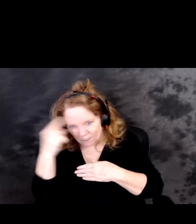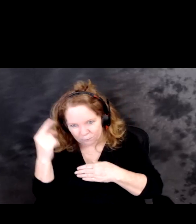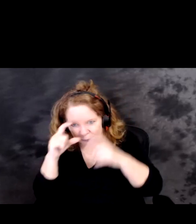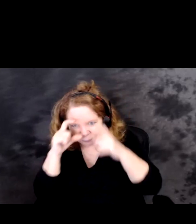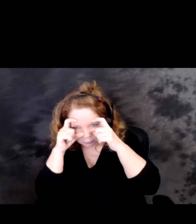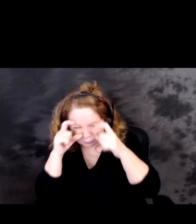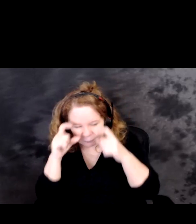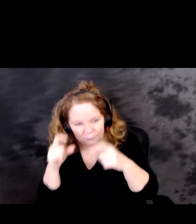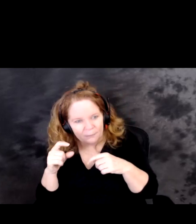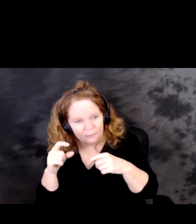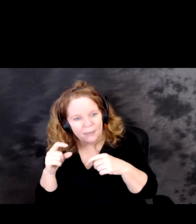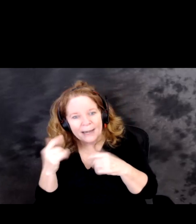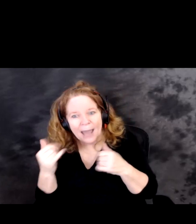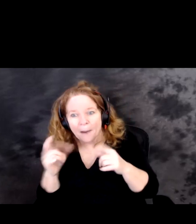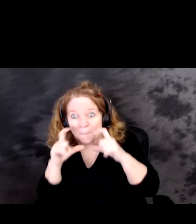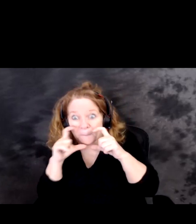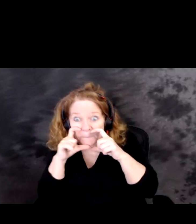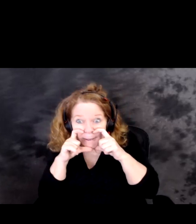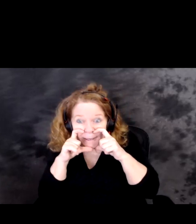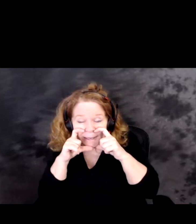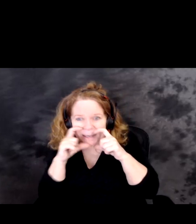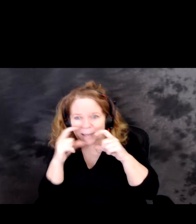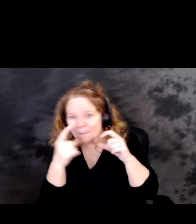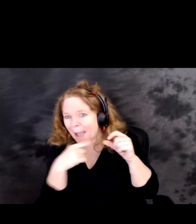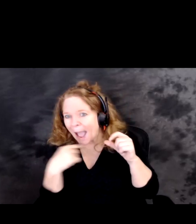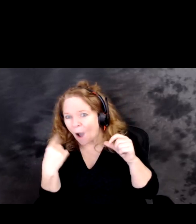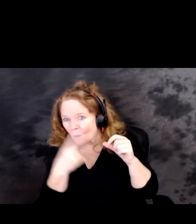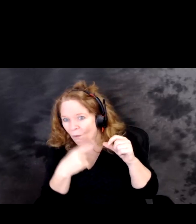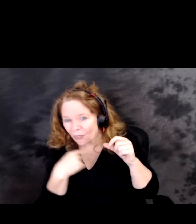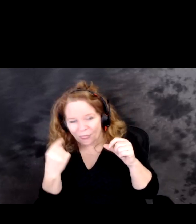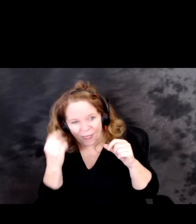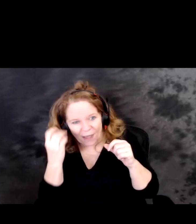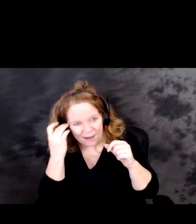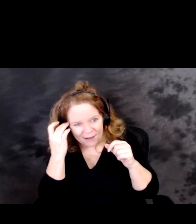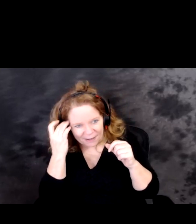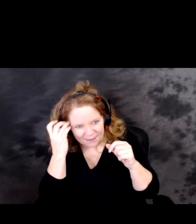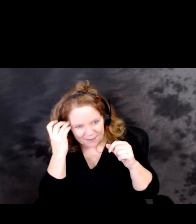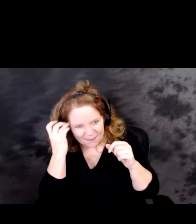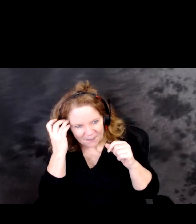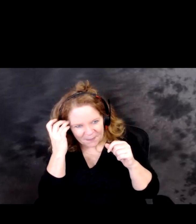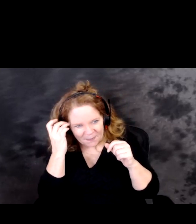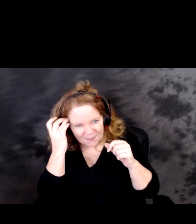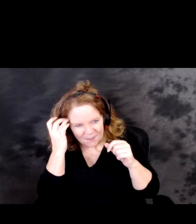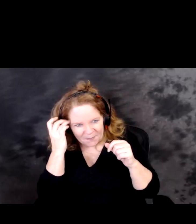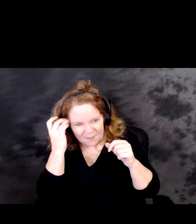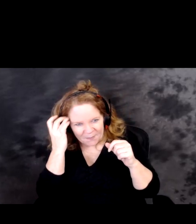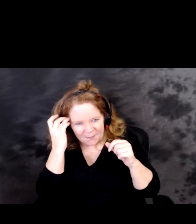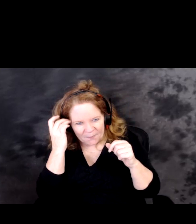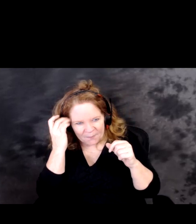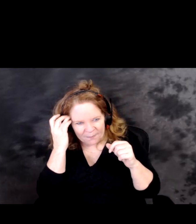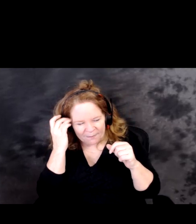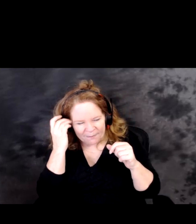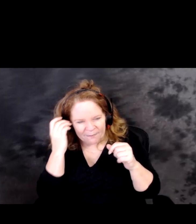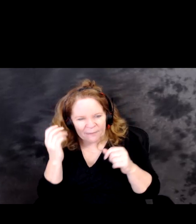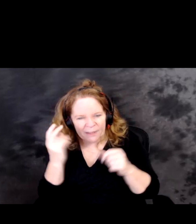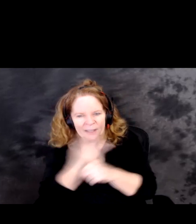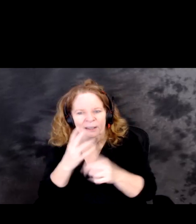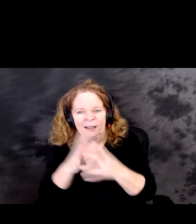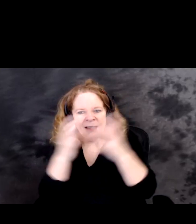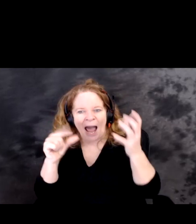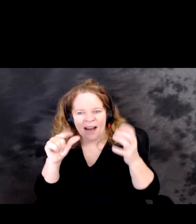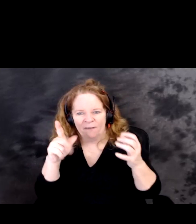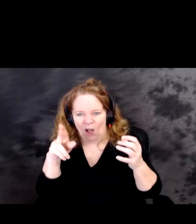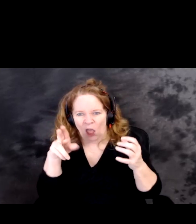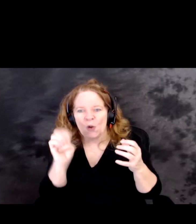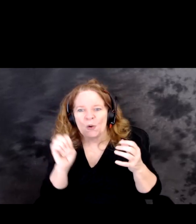ojitos encima de los lentes y luego una boca grande justo al fondo por debajo de los ojos. Mucha